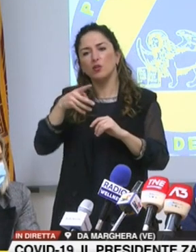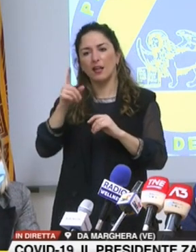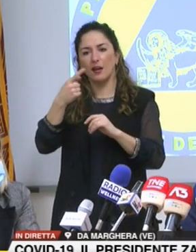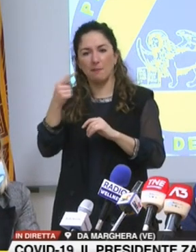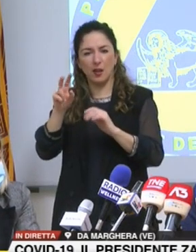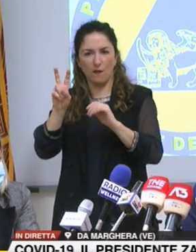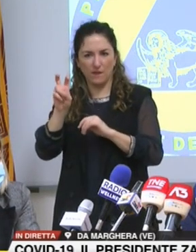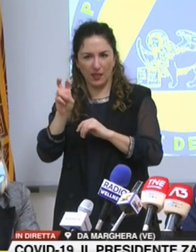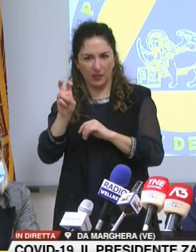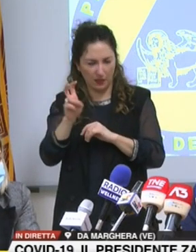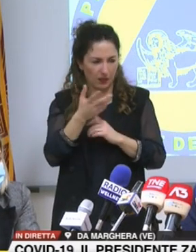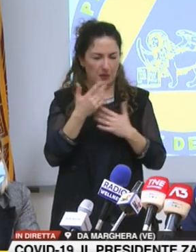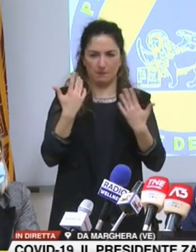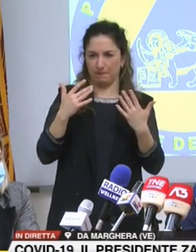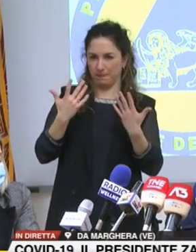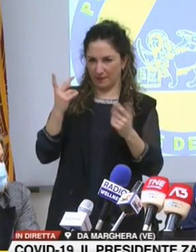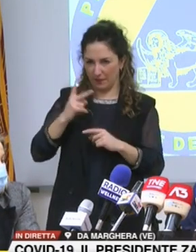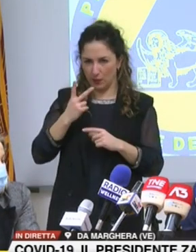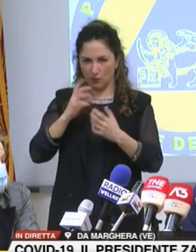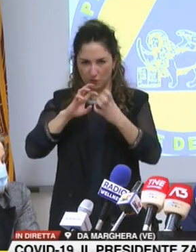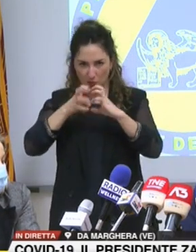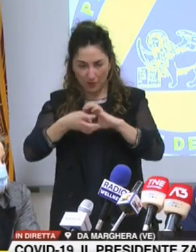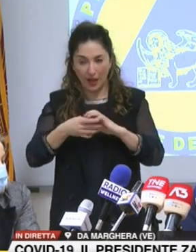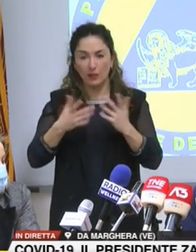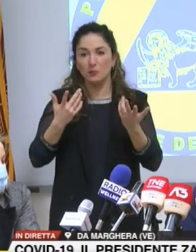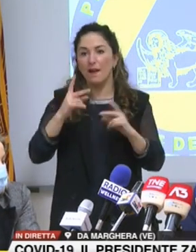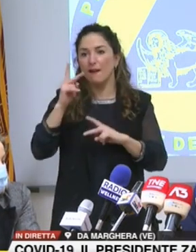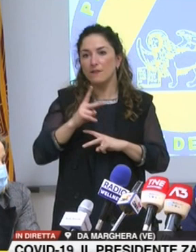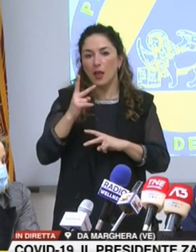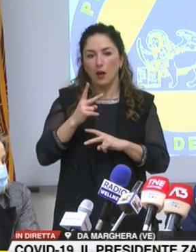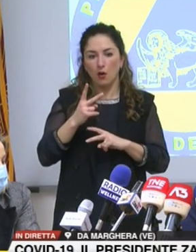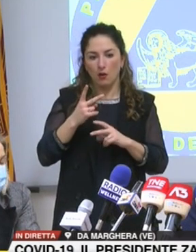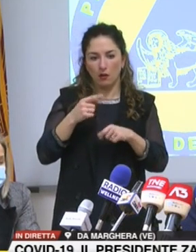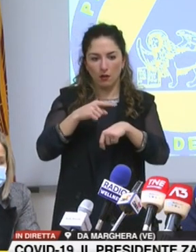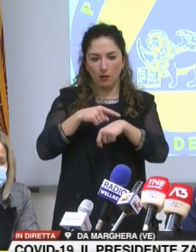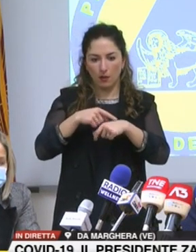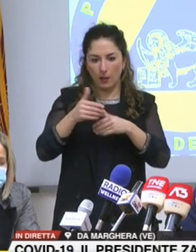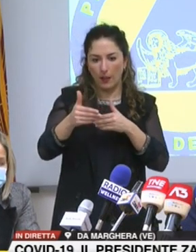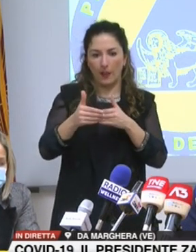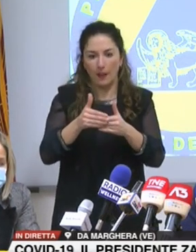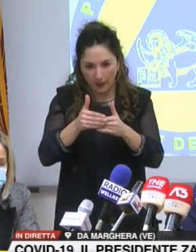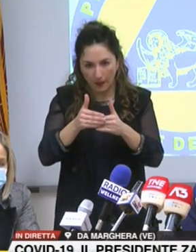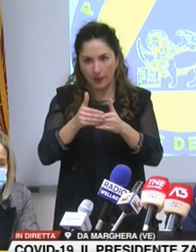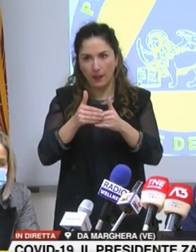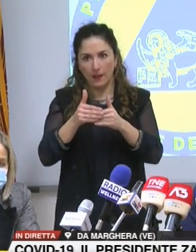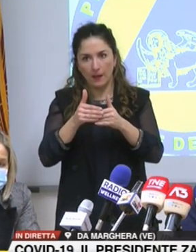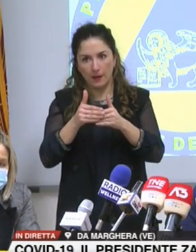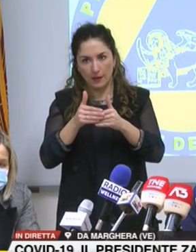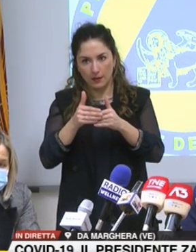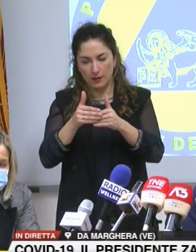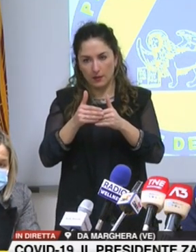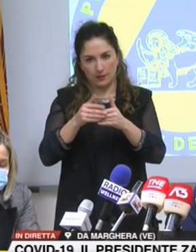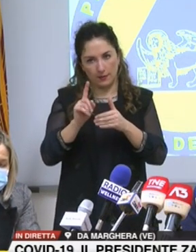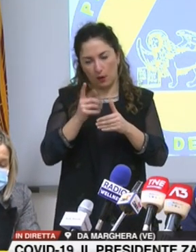Ma non esiste una scadenza nel giro di minuti del vaccino che è stato preparato, abbiamo dei margini di sicurezza